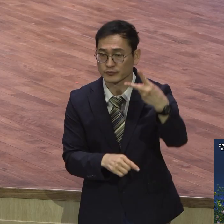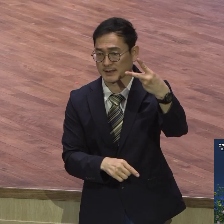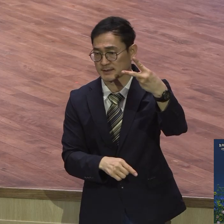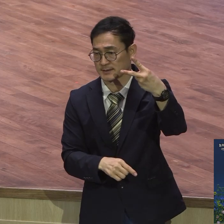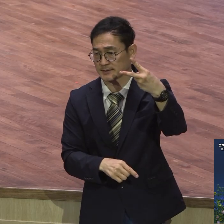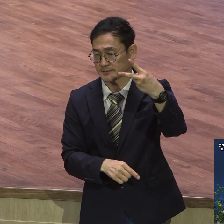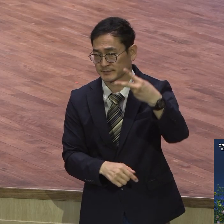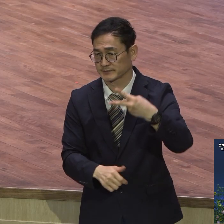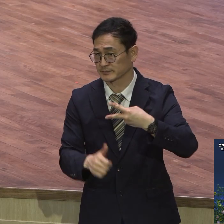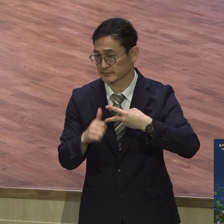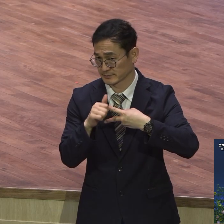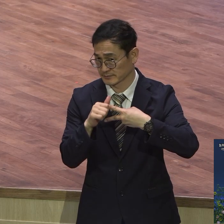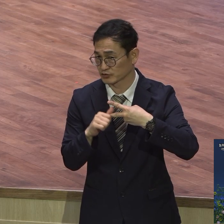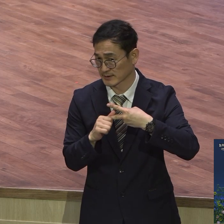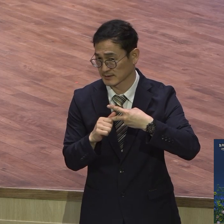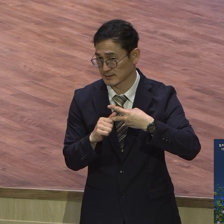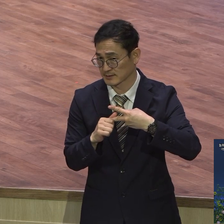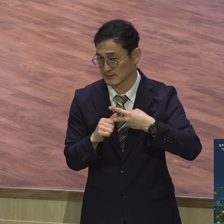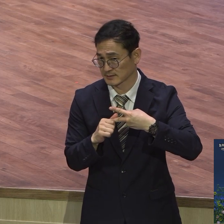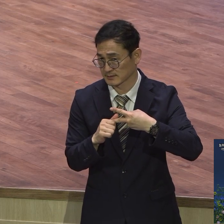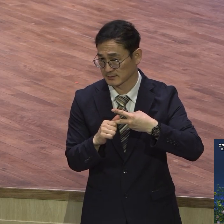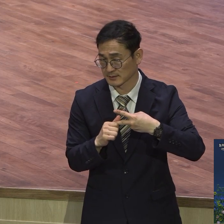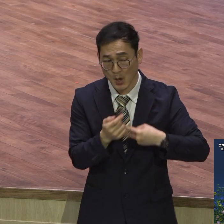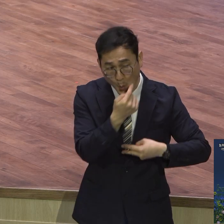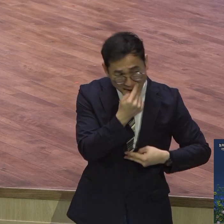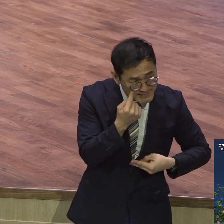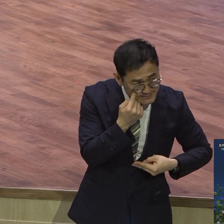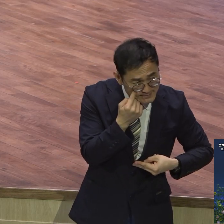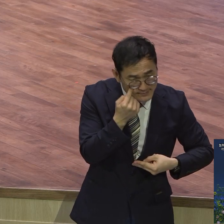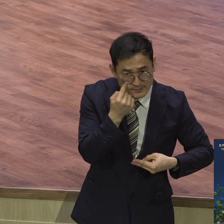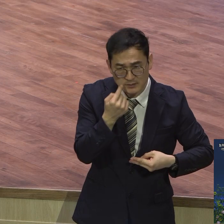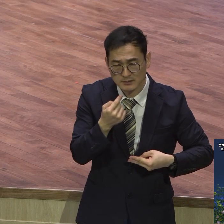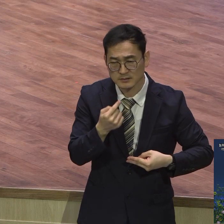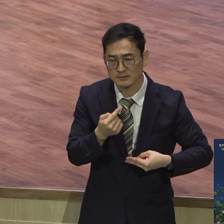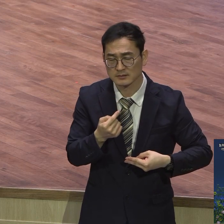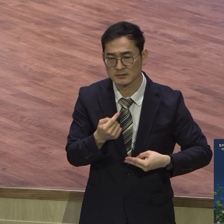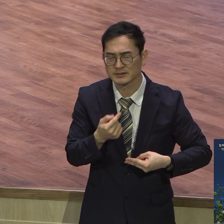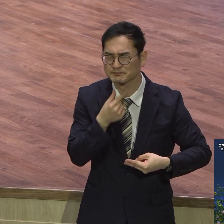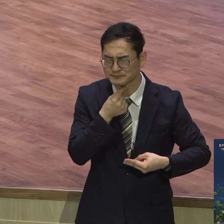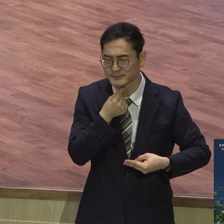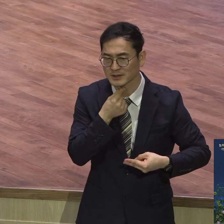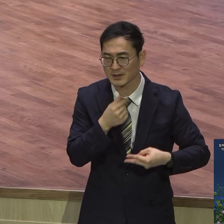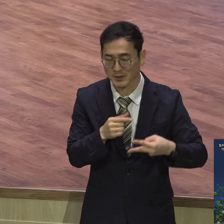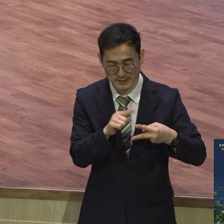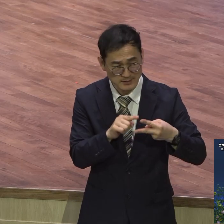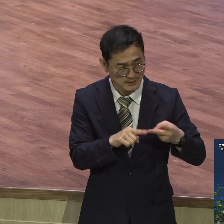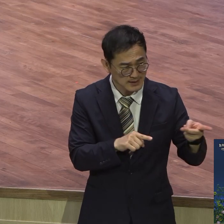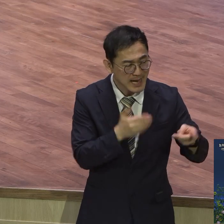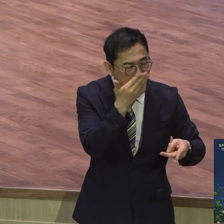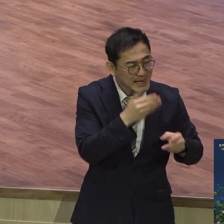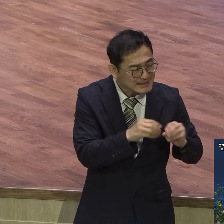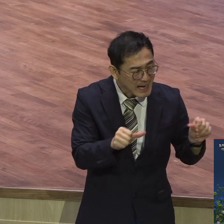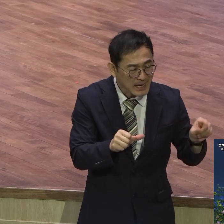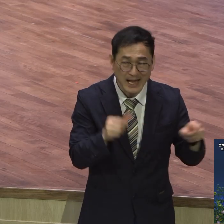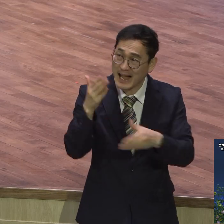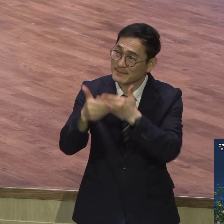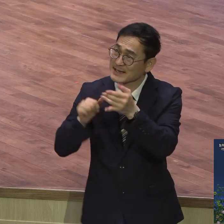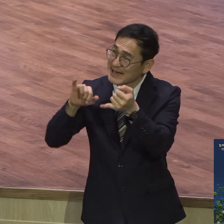이들에게 있었어요. 두 가지를 확인해 보고 싶었어요. 그 첫째가 뭐냐? 정말 가난한 땅이